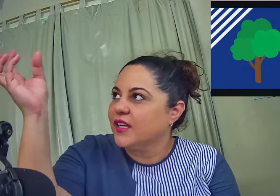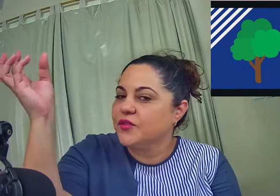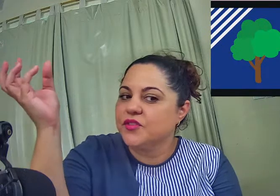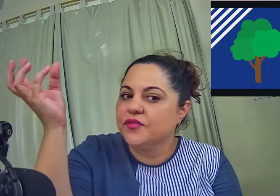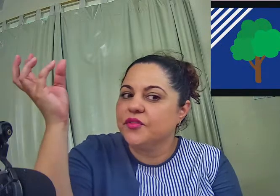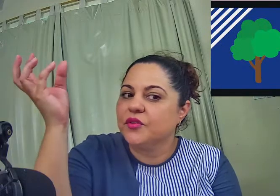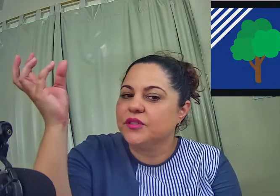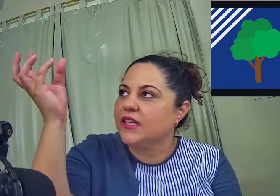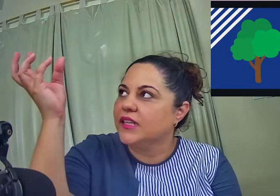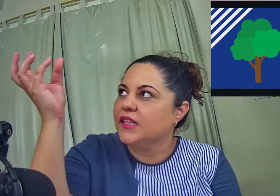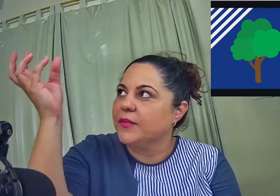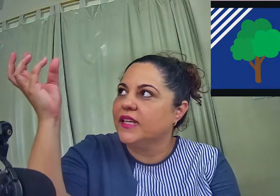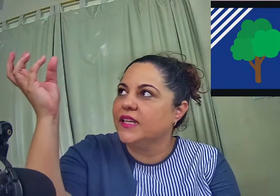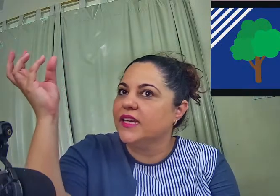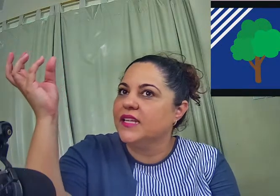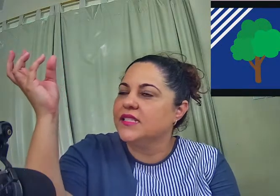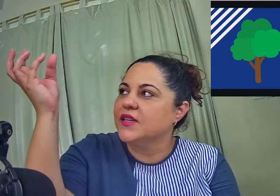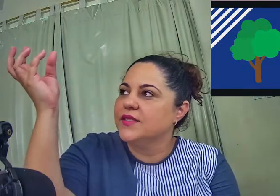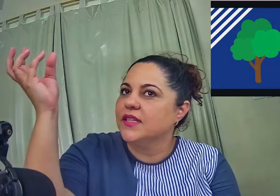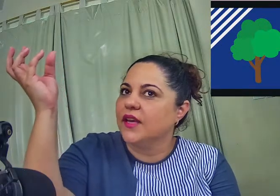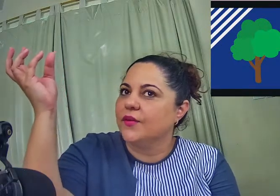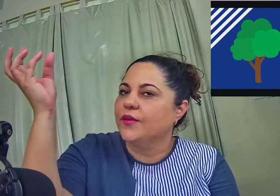de fruta ali para enriquecer o sinal.